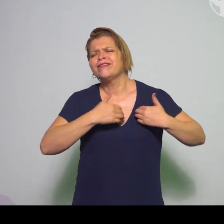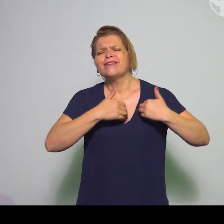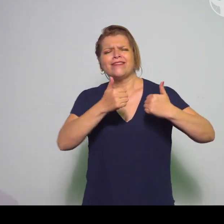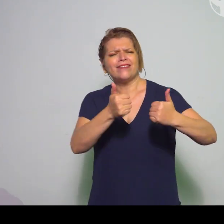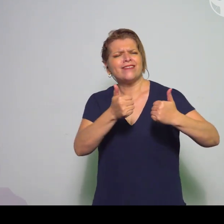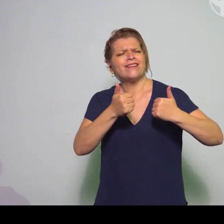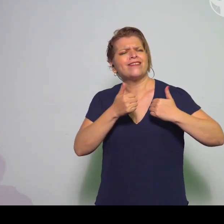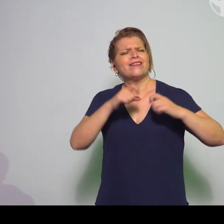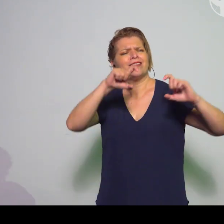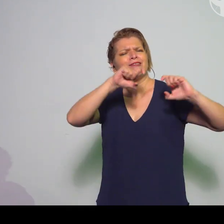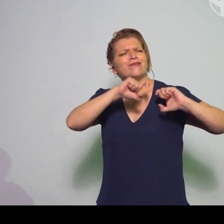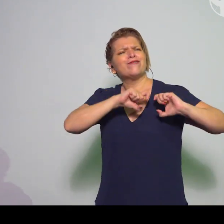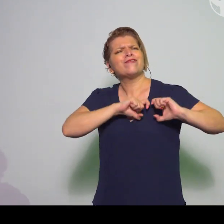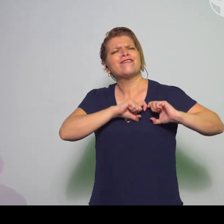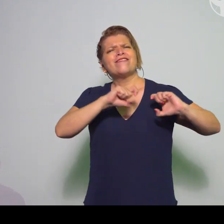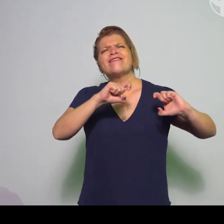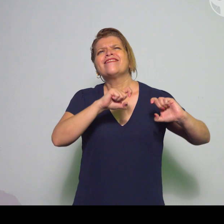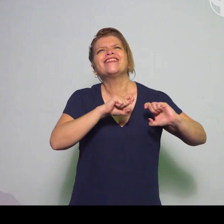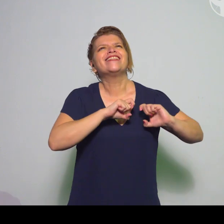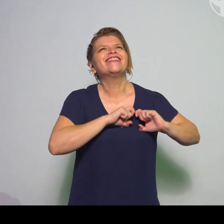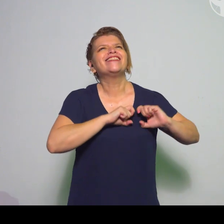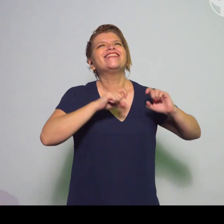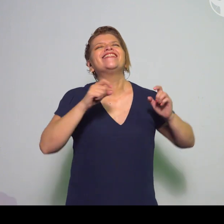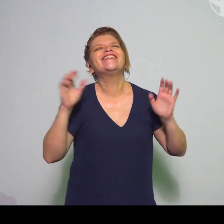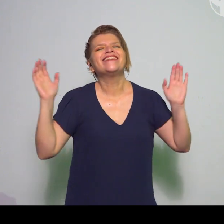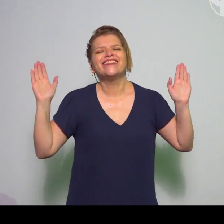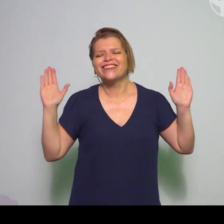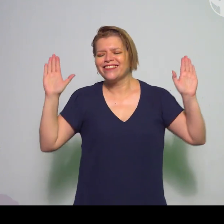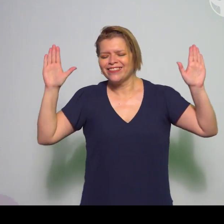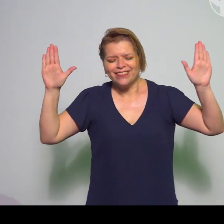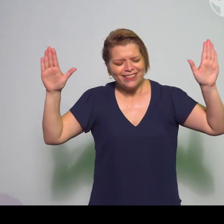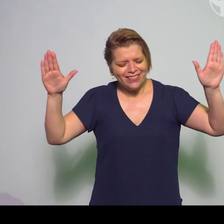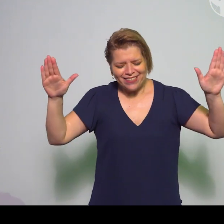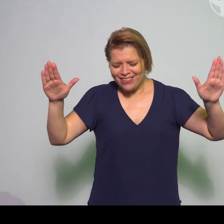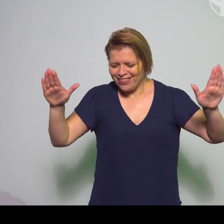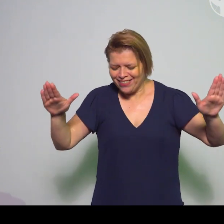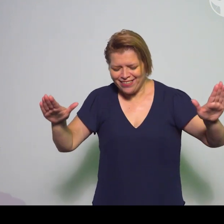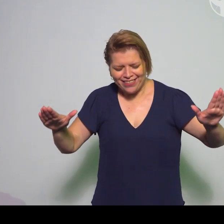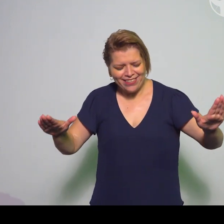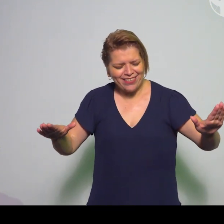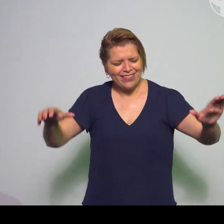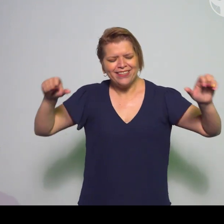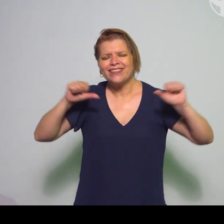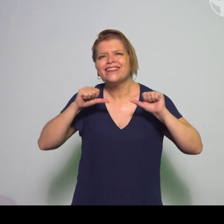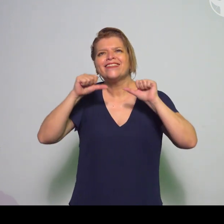sanando el corazón. Juntos te adoraré,